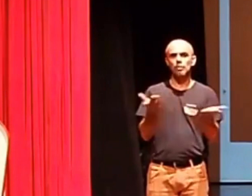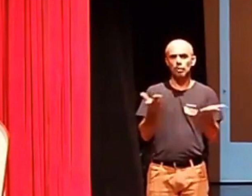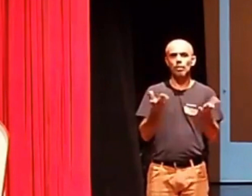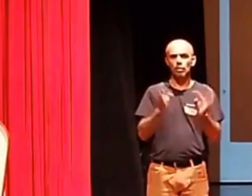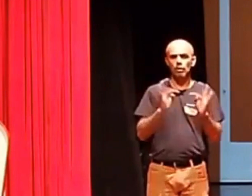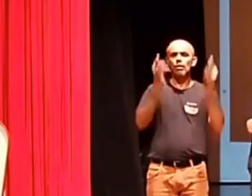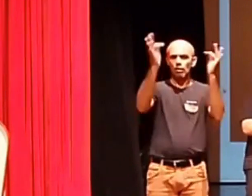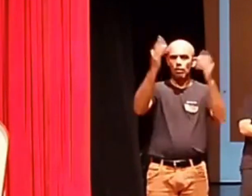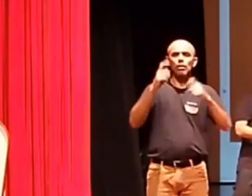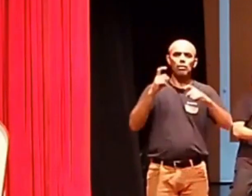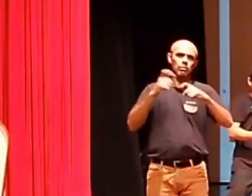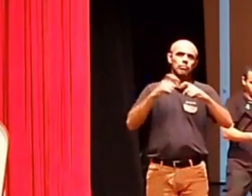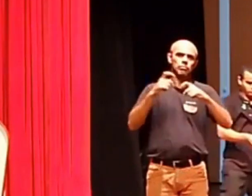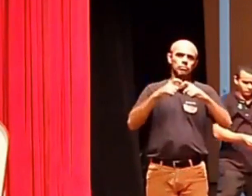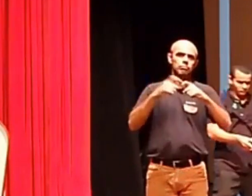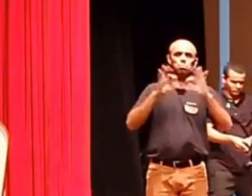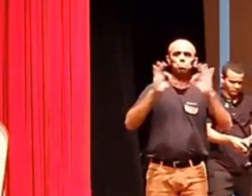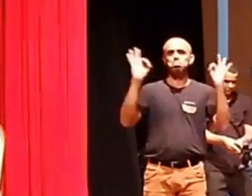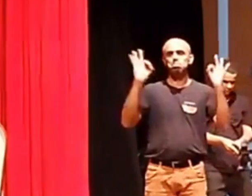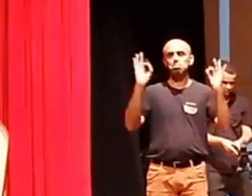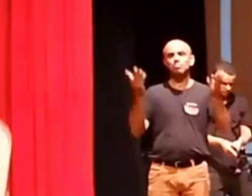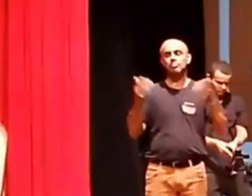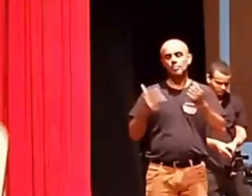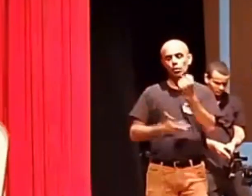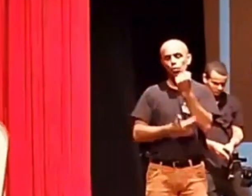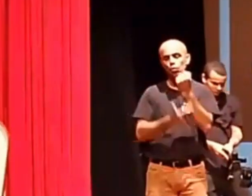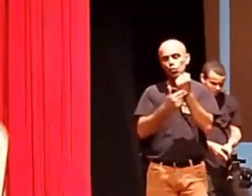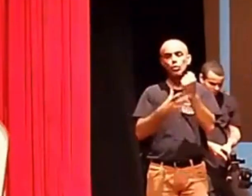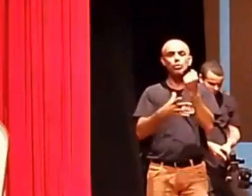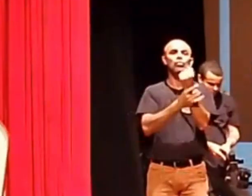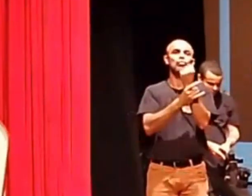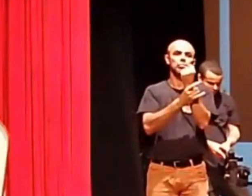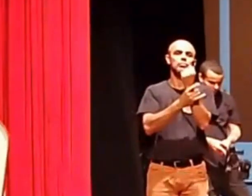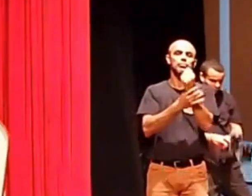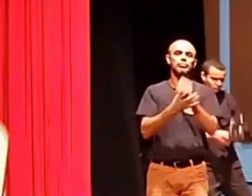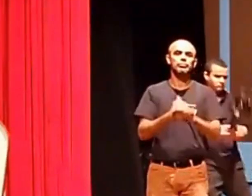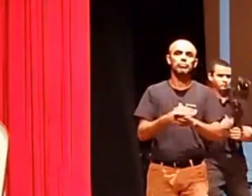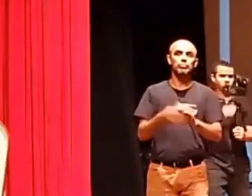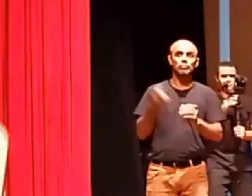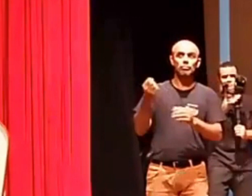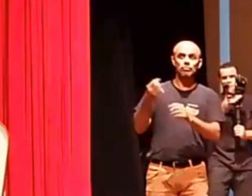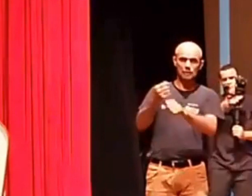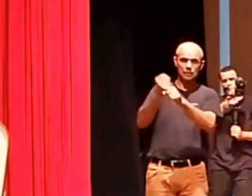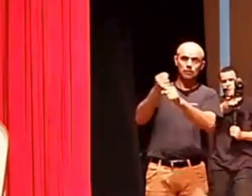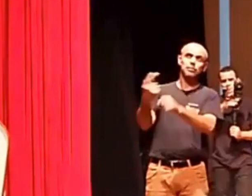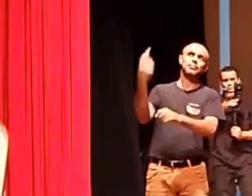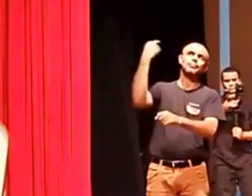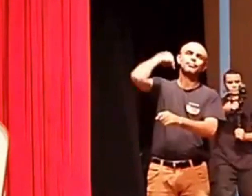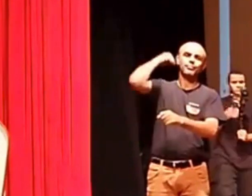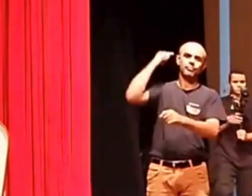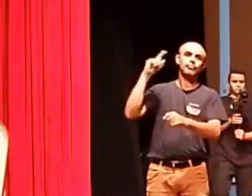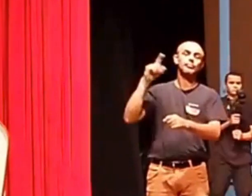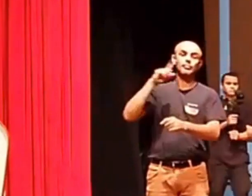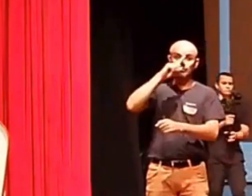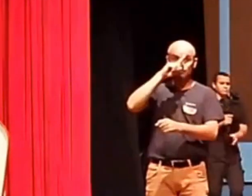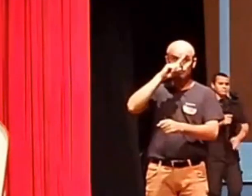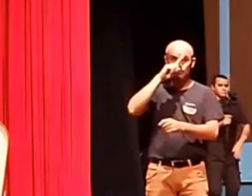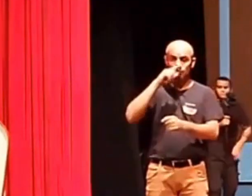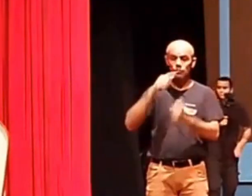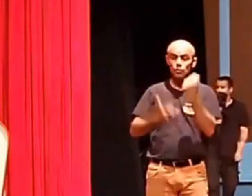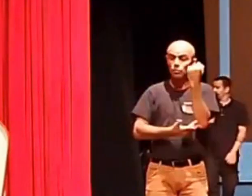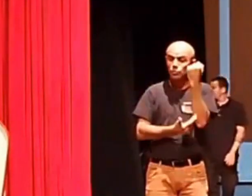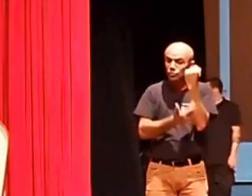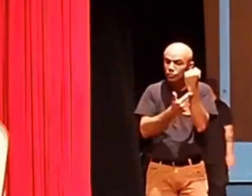temos excelentes médicos que tornou a cirurgia hoje muito mais segura do que há muitos anos atrás. Porém, não deixa de ser